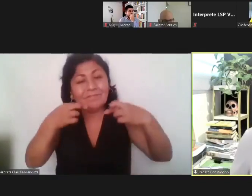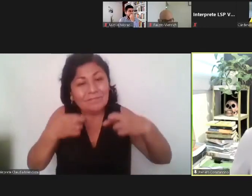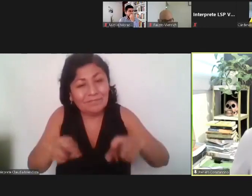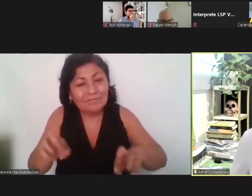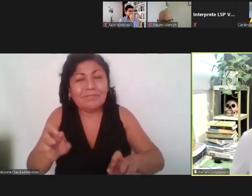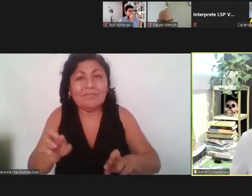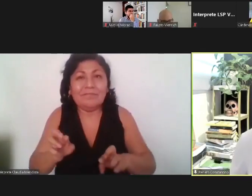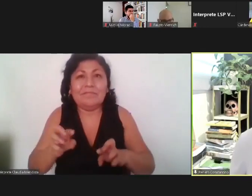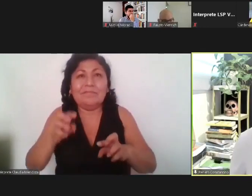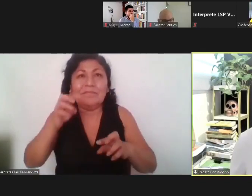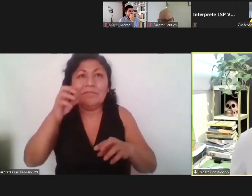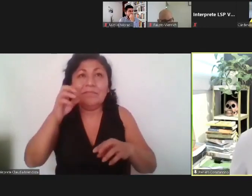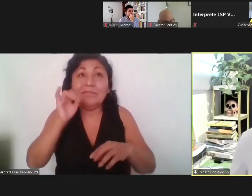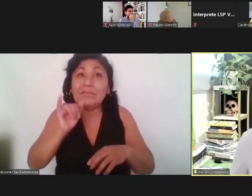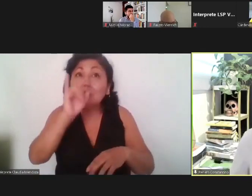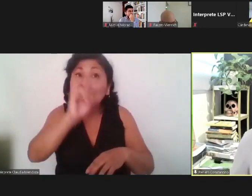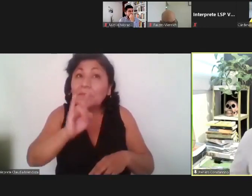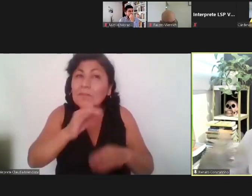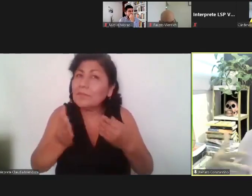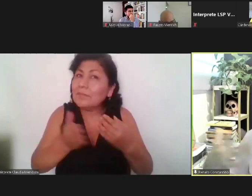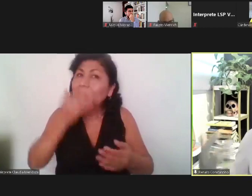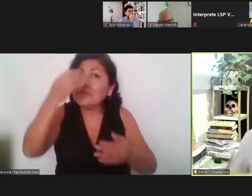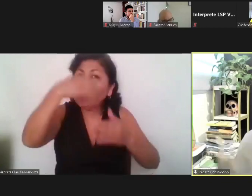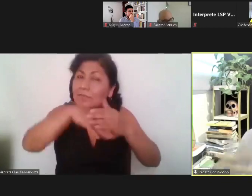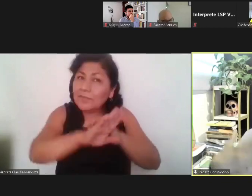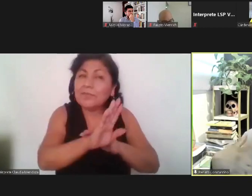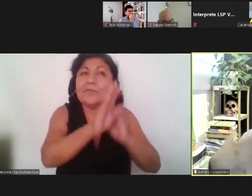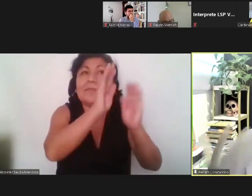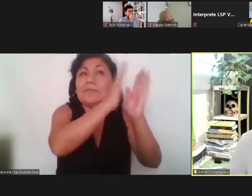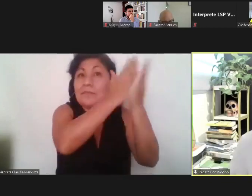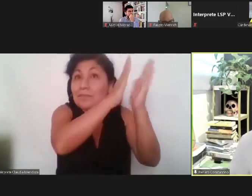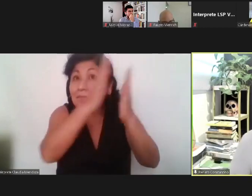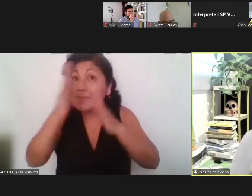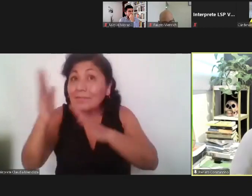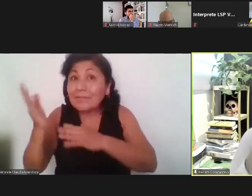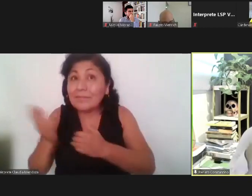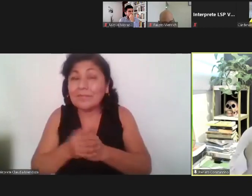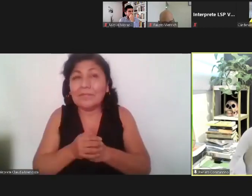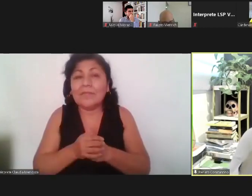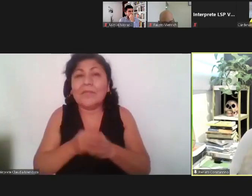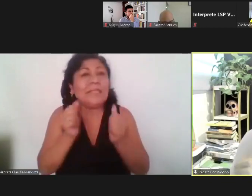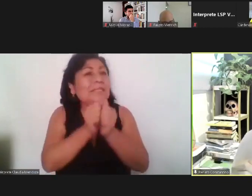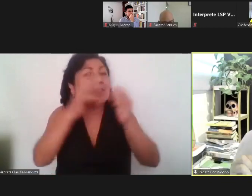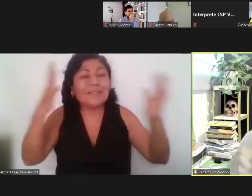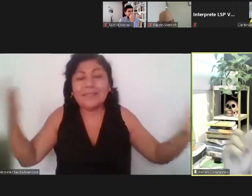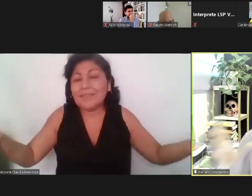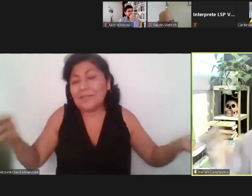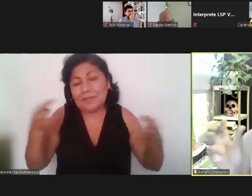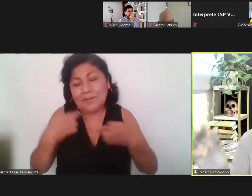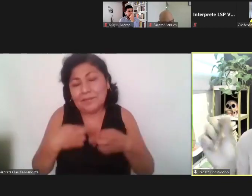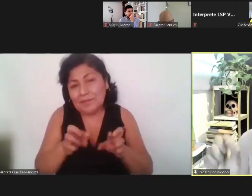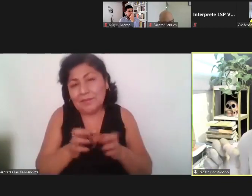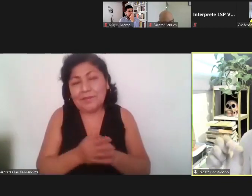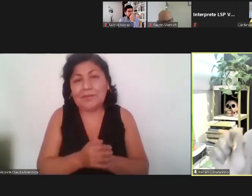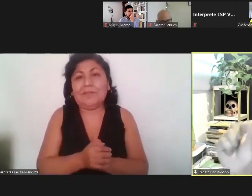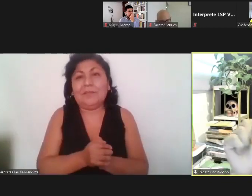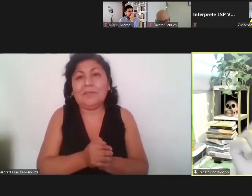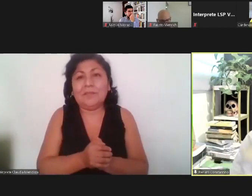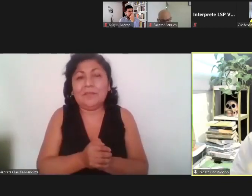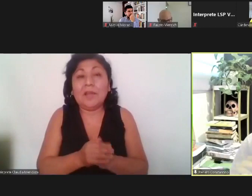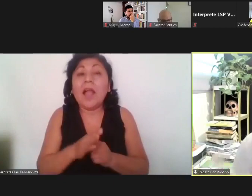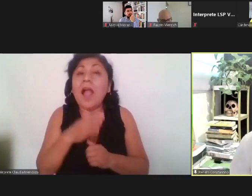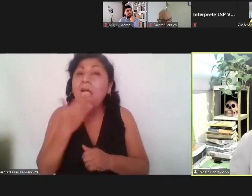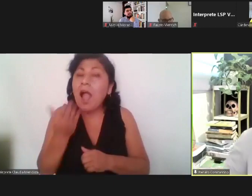biblioteca. Y esto incluye más posibilidades de uso sin permiso. Ya no solamente en los pocos casos en los